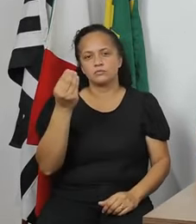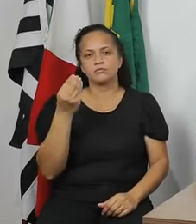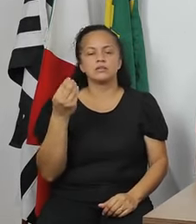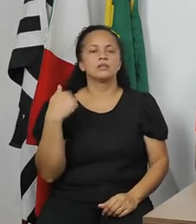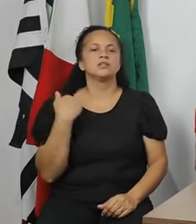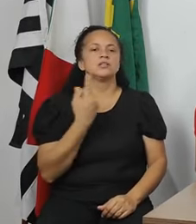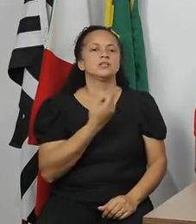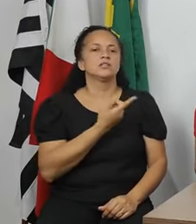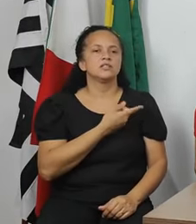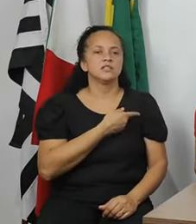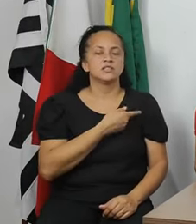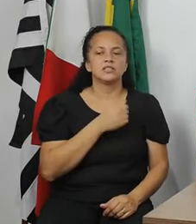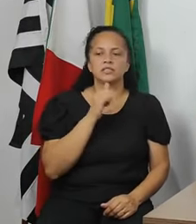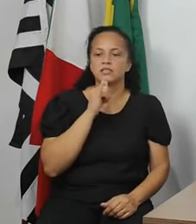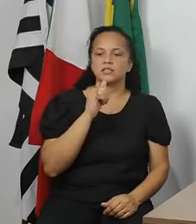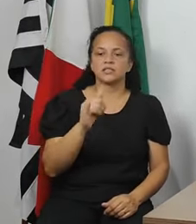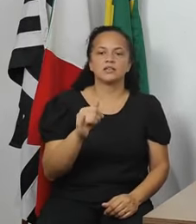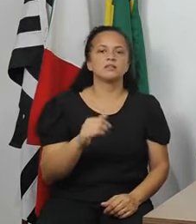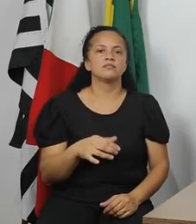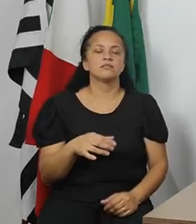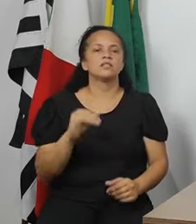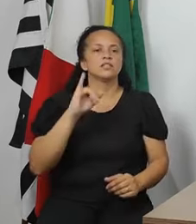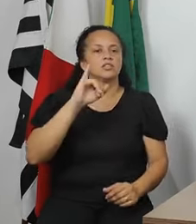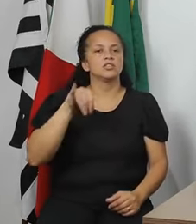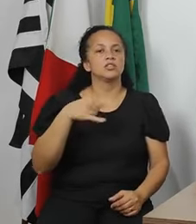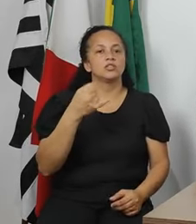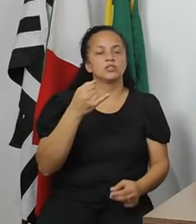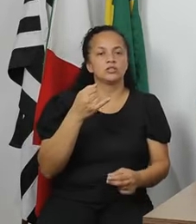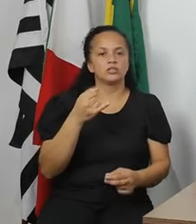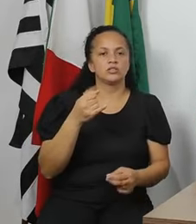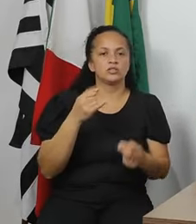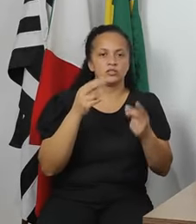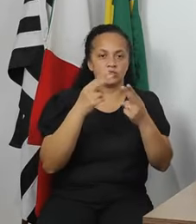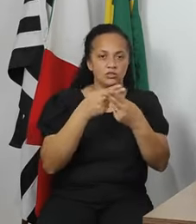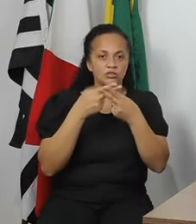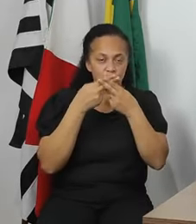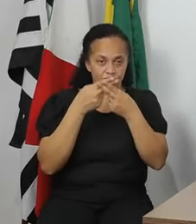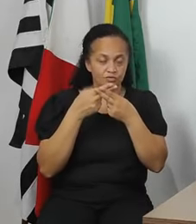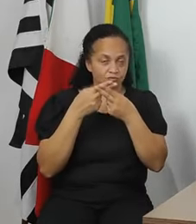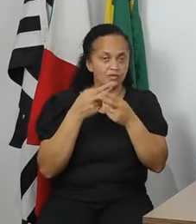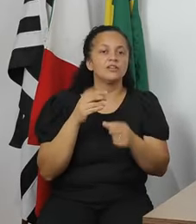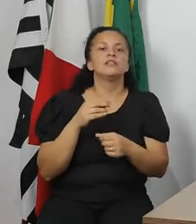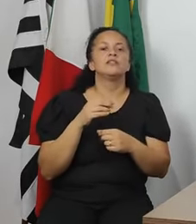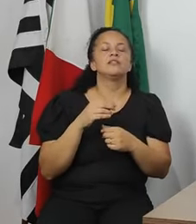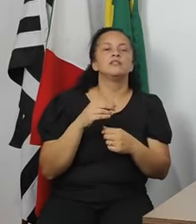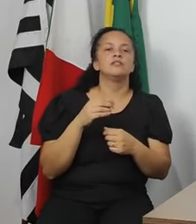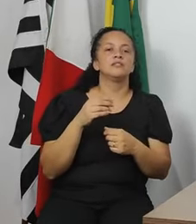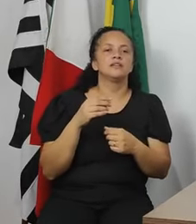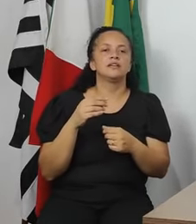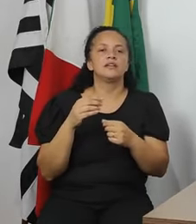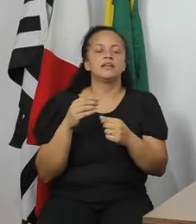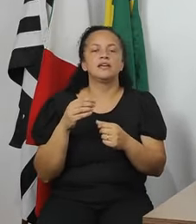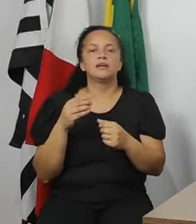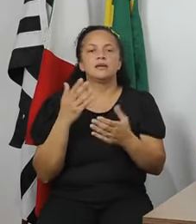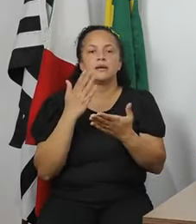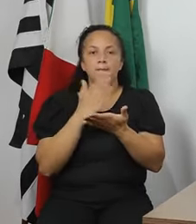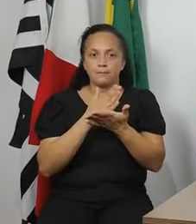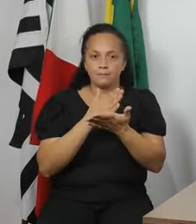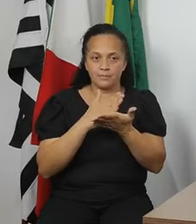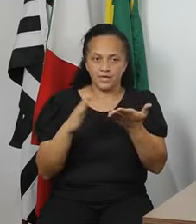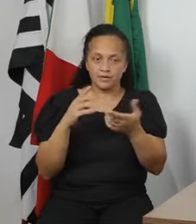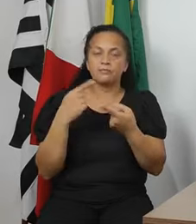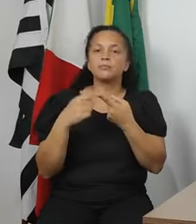é abstinência de coisas abençoadas, porque Deus criou a comida, Ele quer que a gente coma e beba o melhor dessa terra, né? Então,